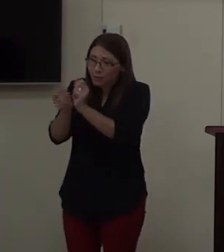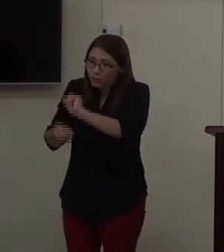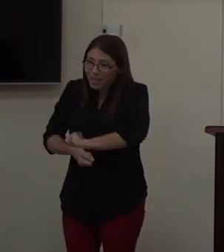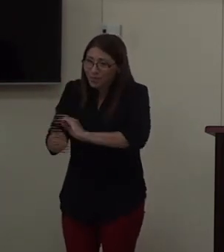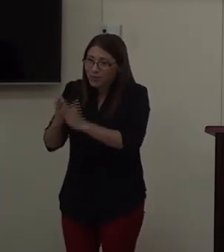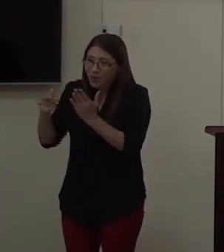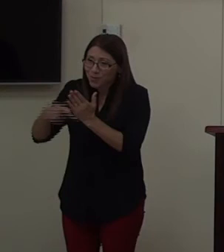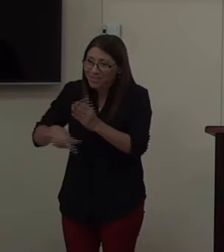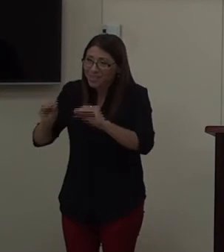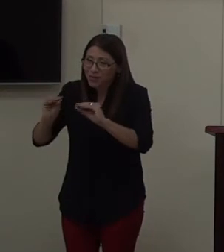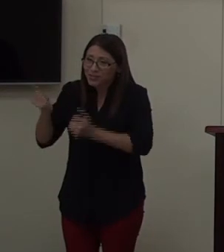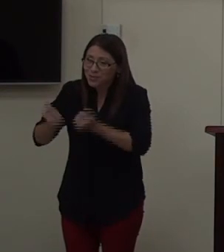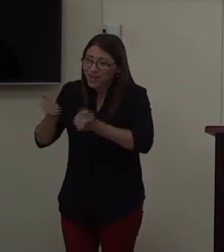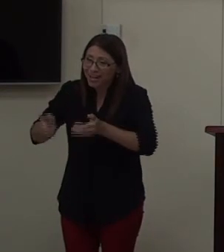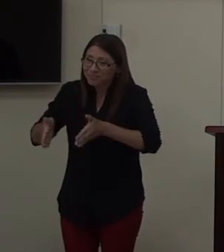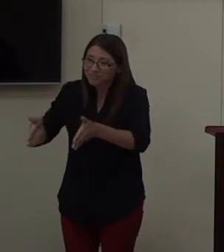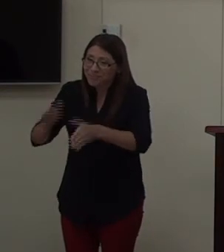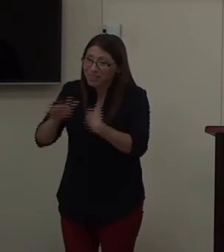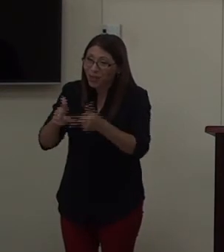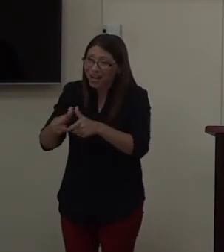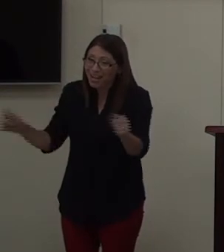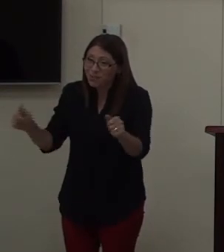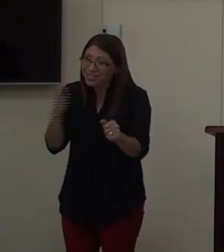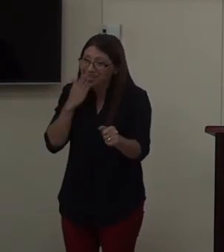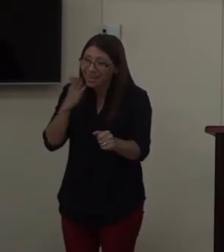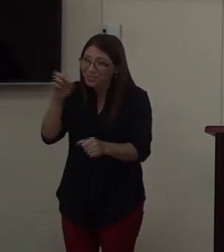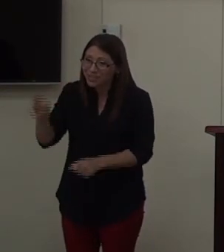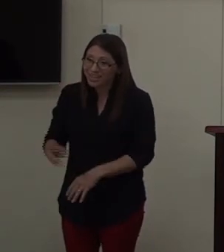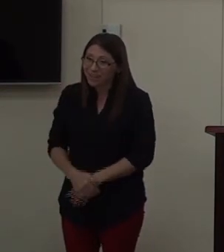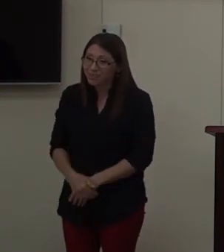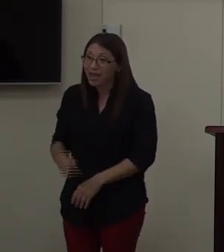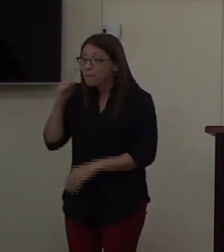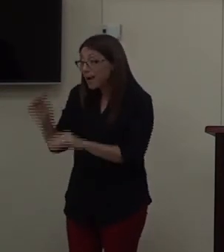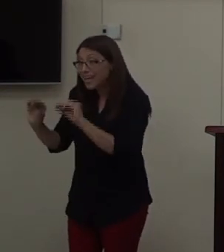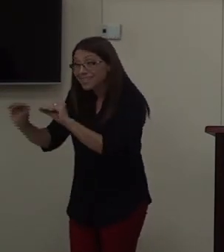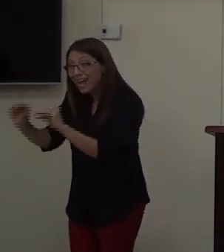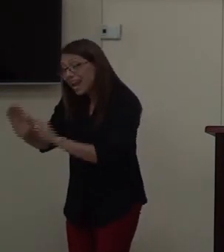Rica para enseñarle a los niños de Panamá a usar un semáforo.